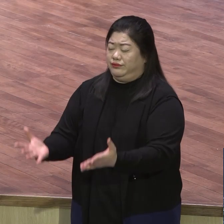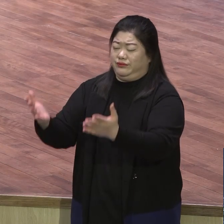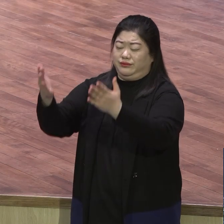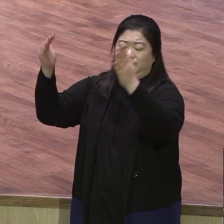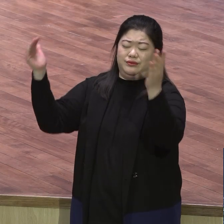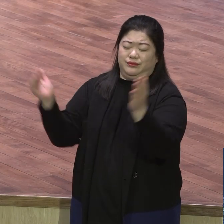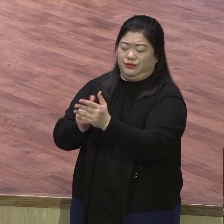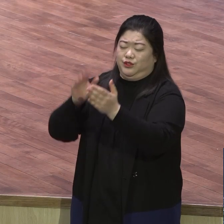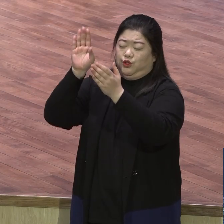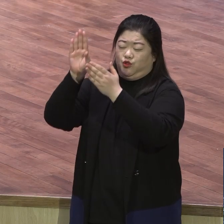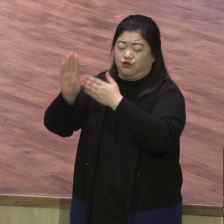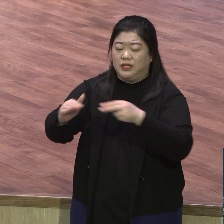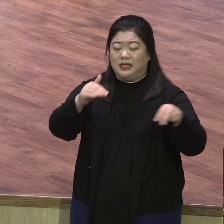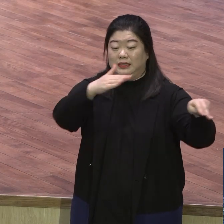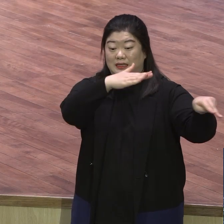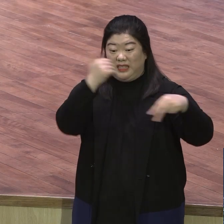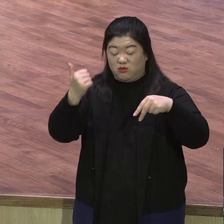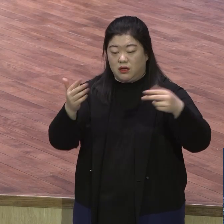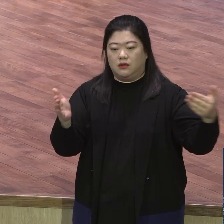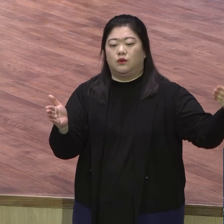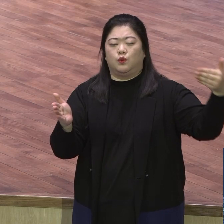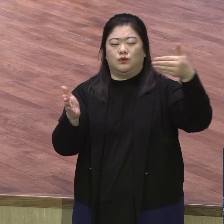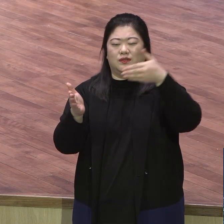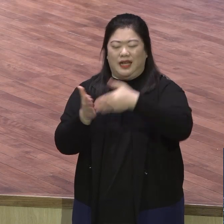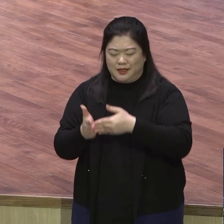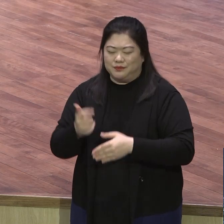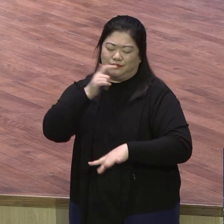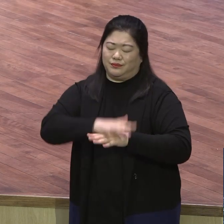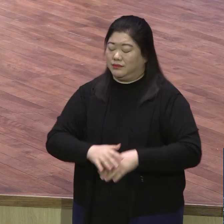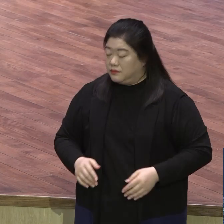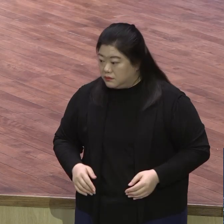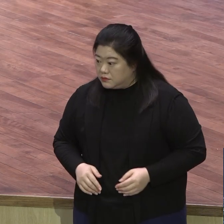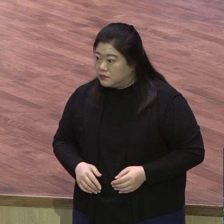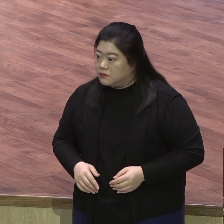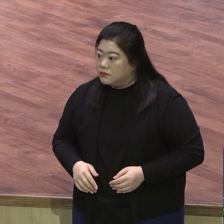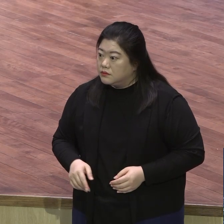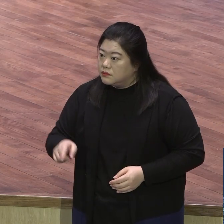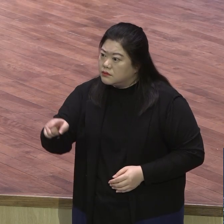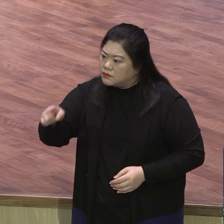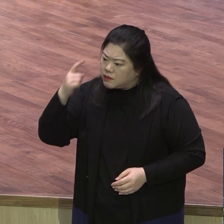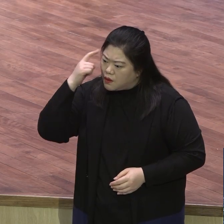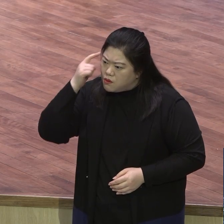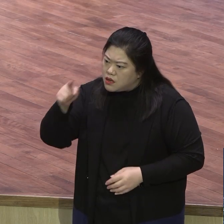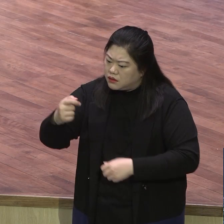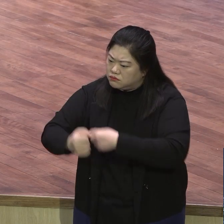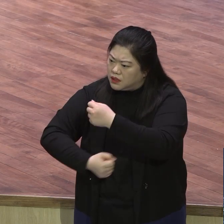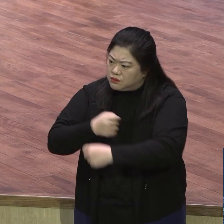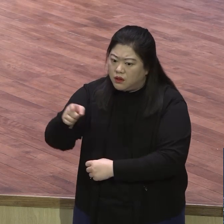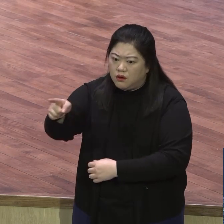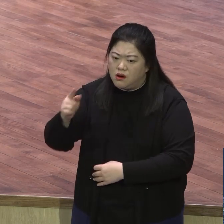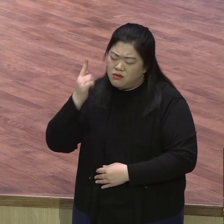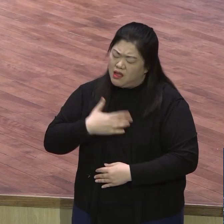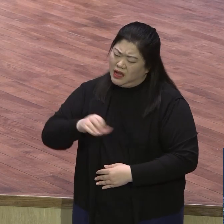도착했어요. 사무엘이 도착을 해가지고 사울왕에게 왜 기다리지 못하고